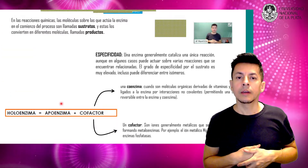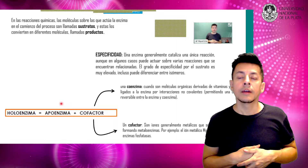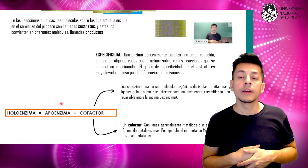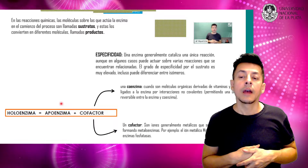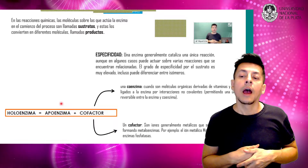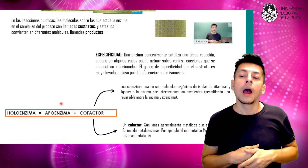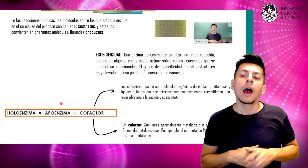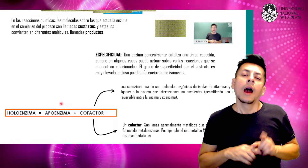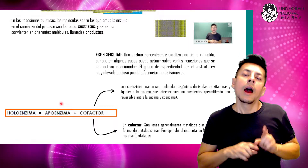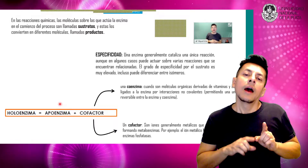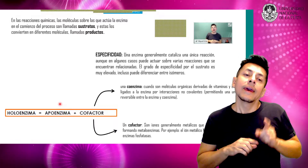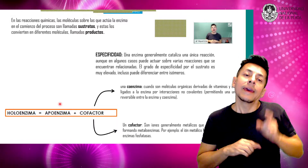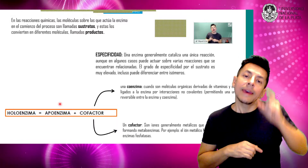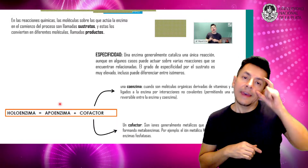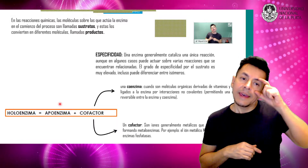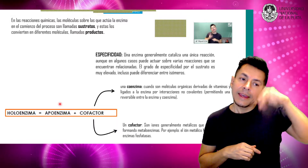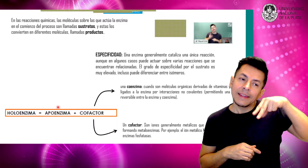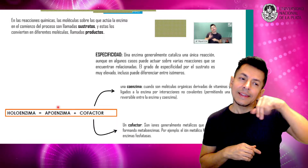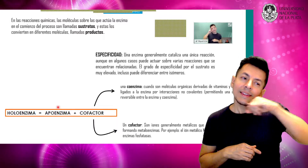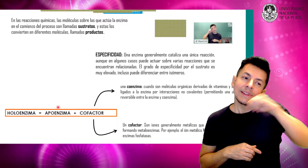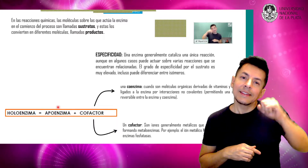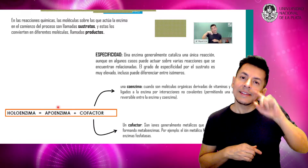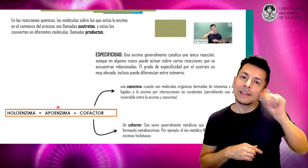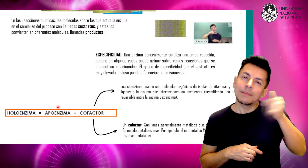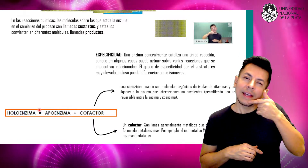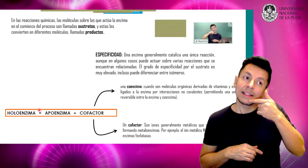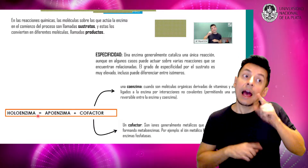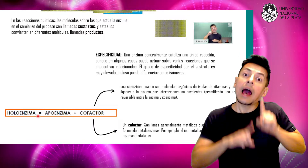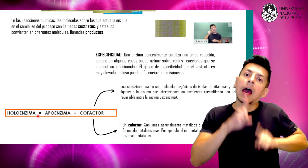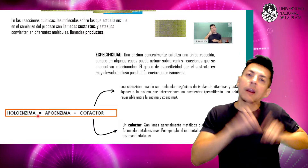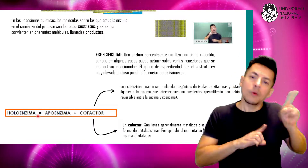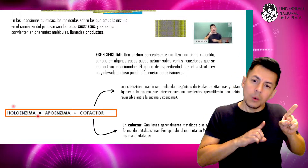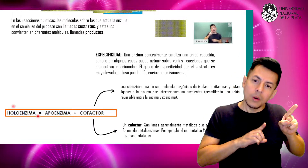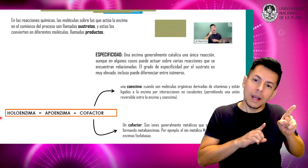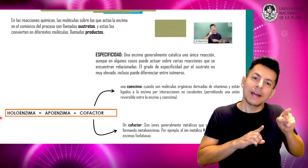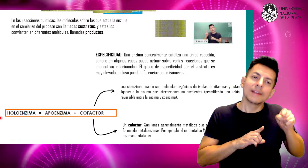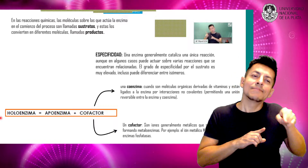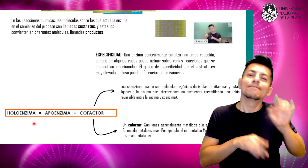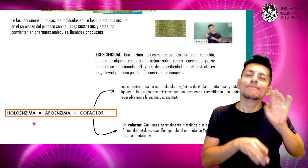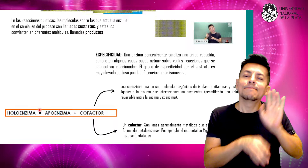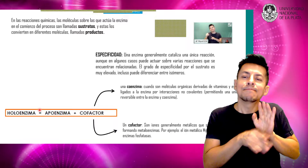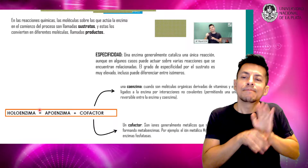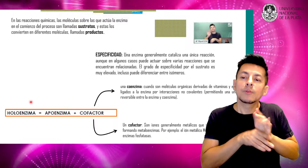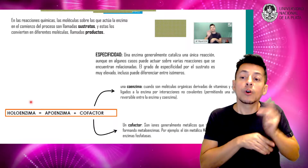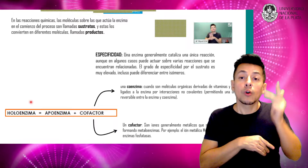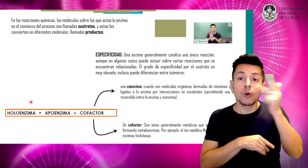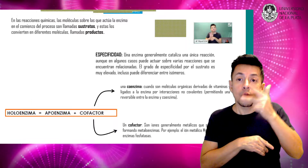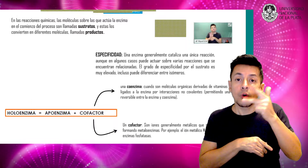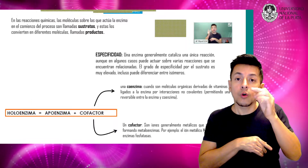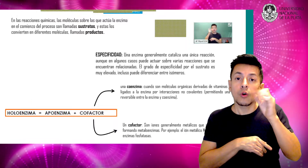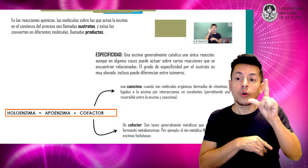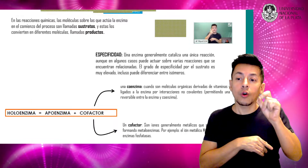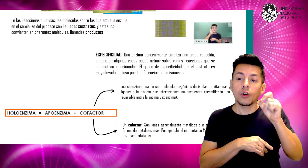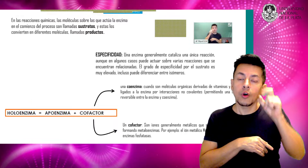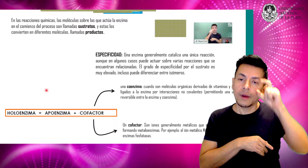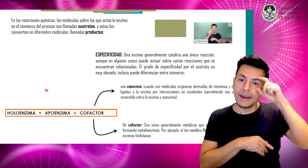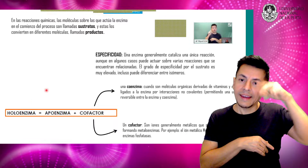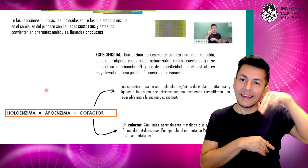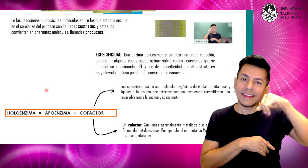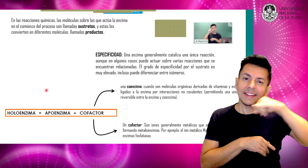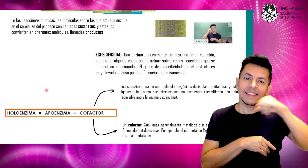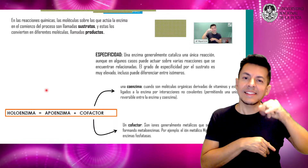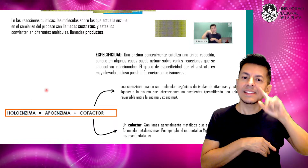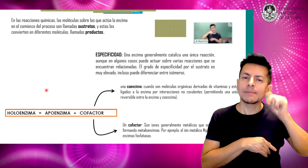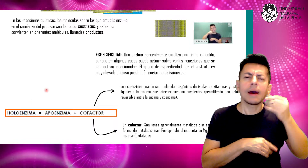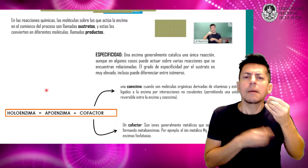Algunas enzimas, no todas, se las clasifica como holoenzima. ¿Por qué? Bueno,